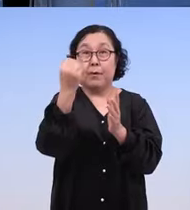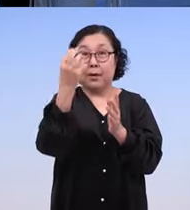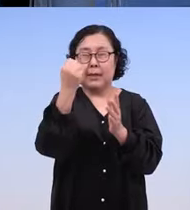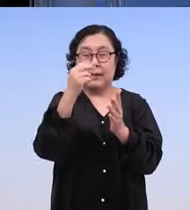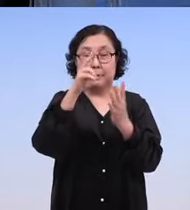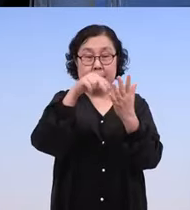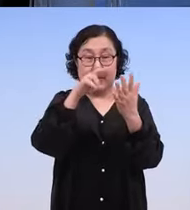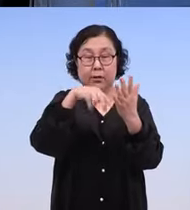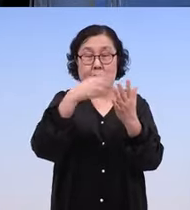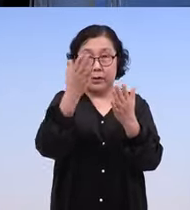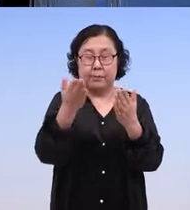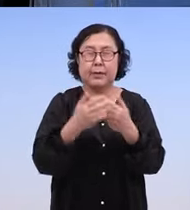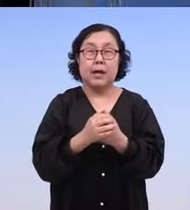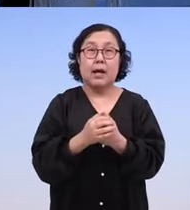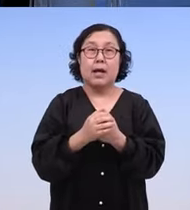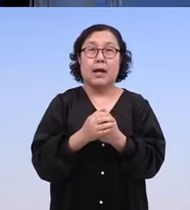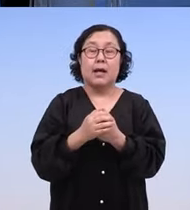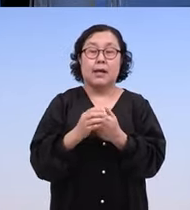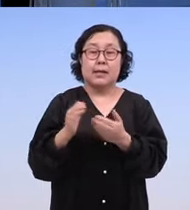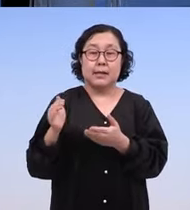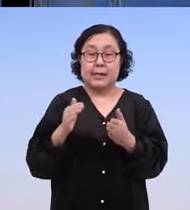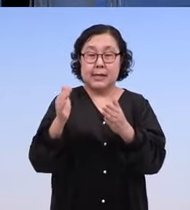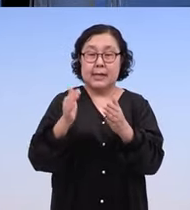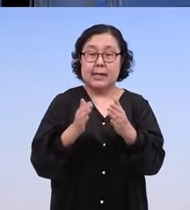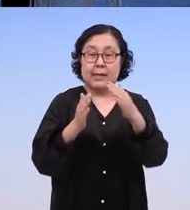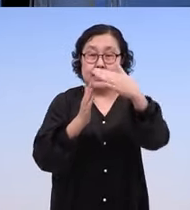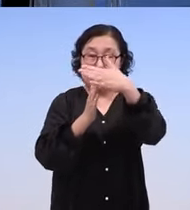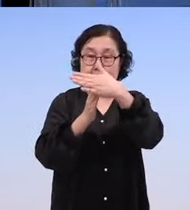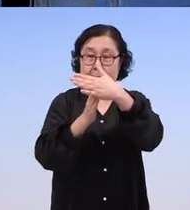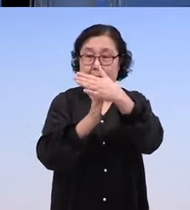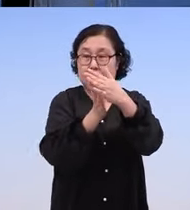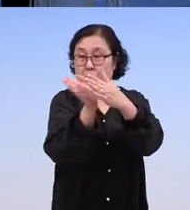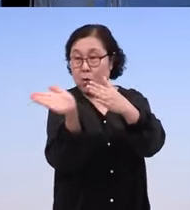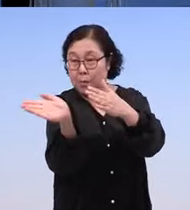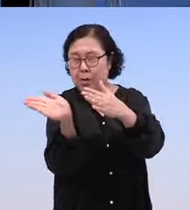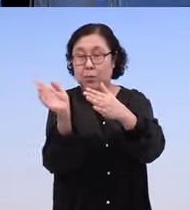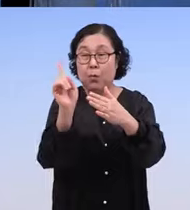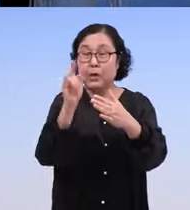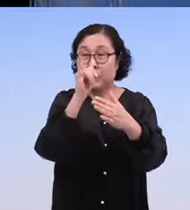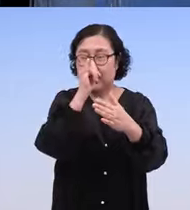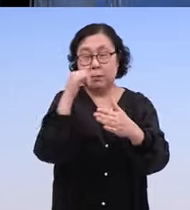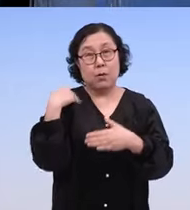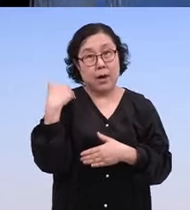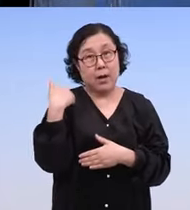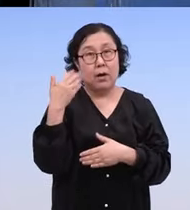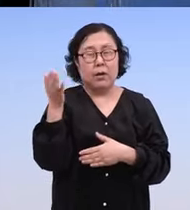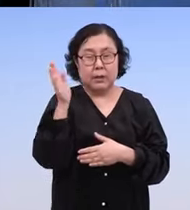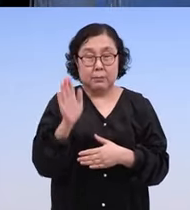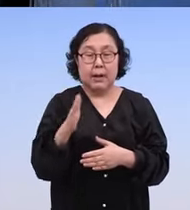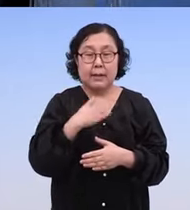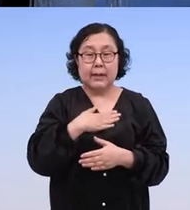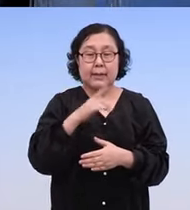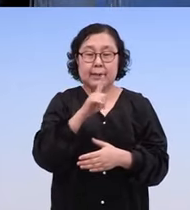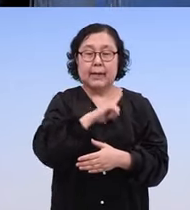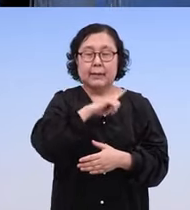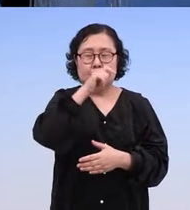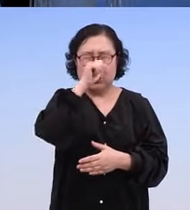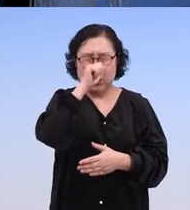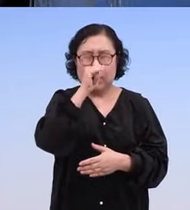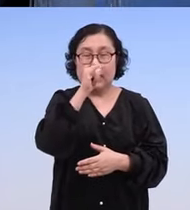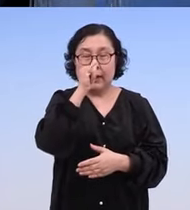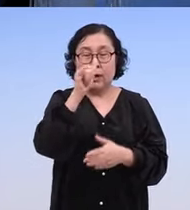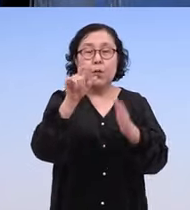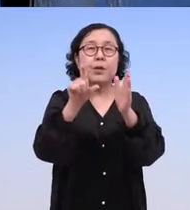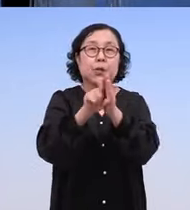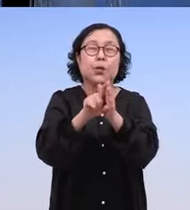읽어드리겠습니다. 이 길 모퉁이를 돌면 무엇이 있을지 알 수 없지만 전 가장 좋은 게